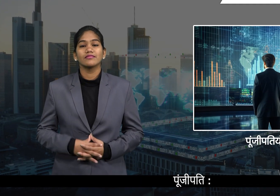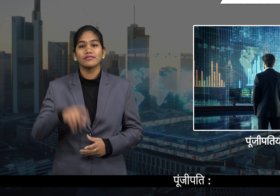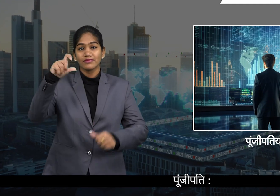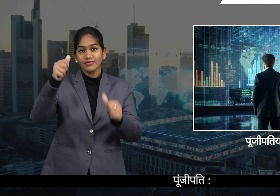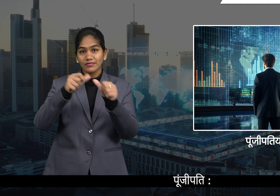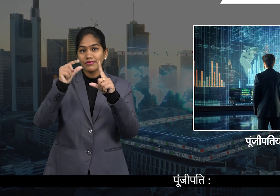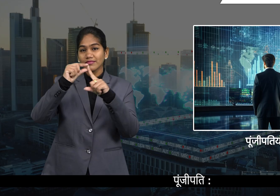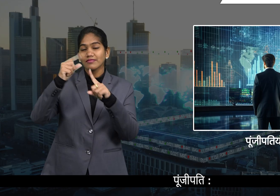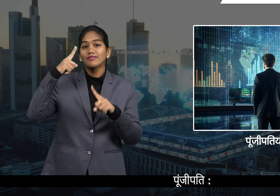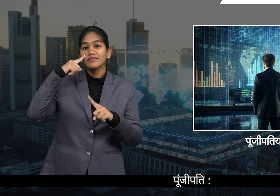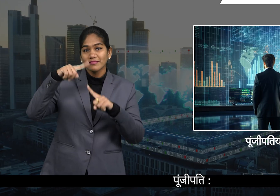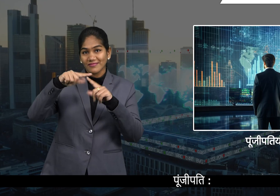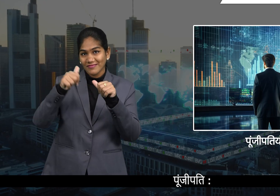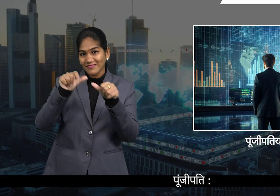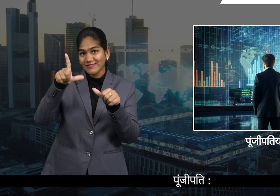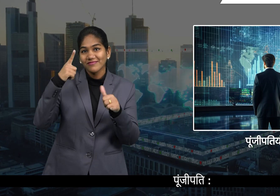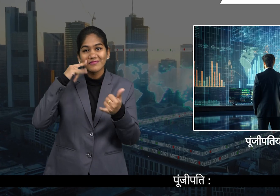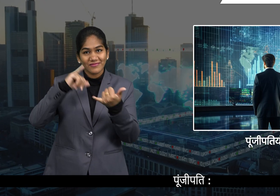पूंजीपति,